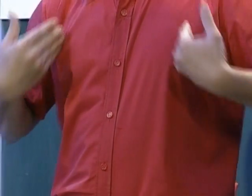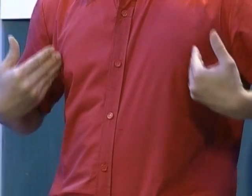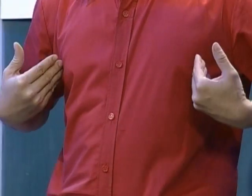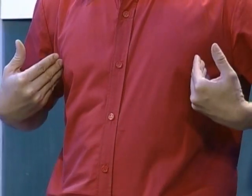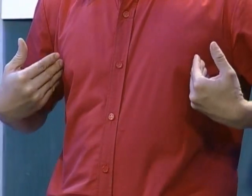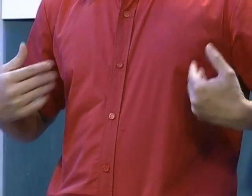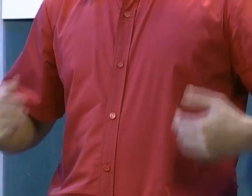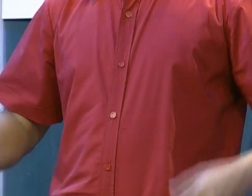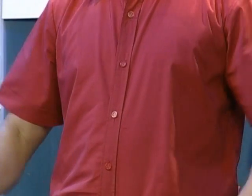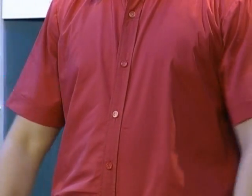dưới nách.